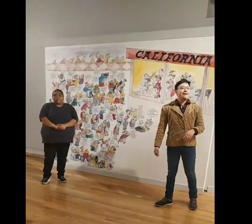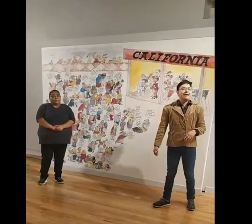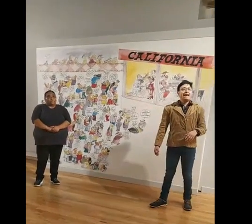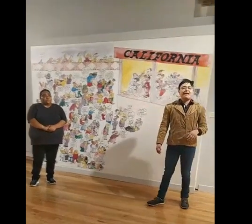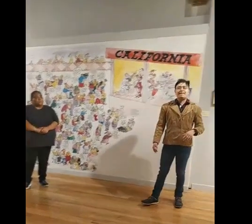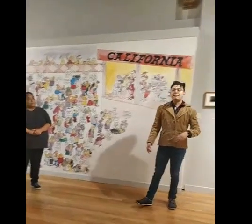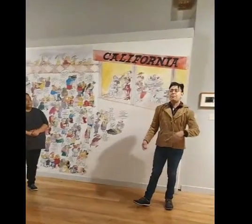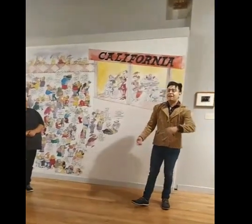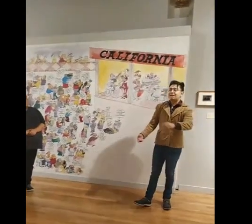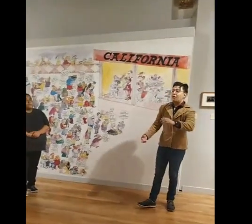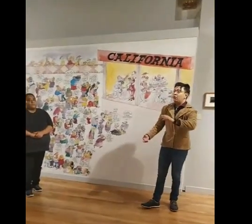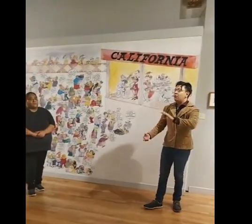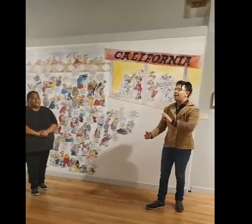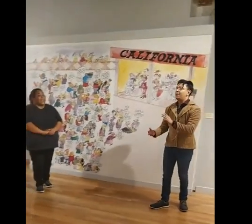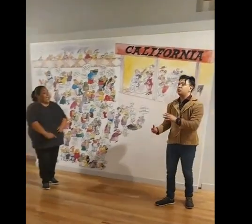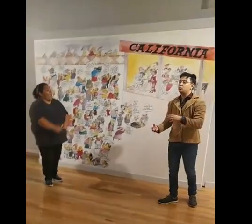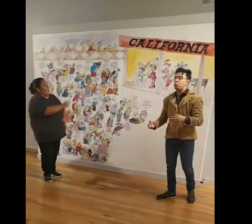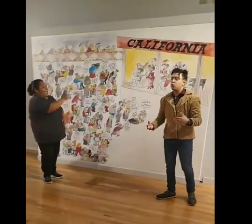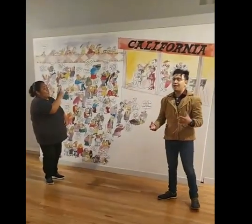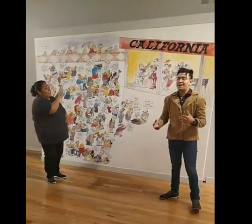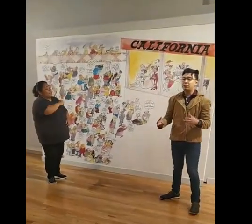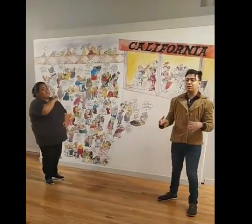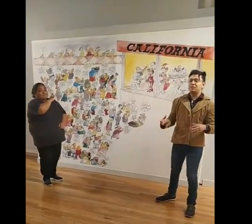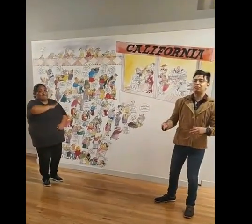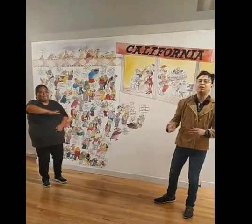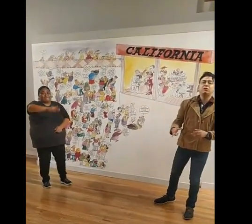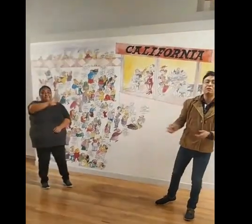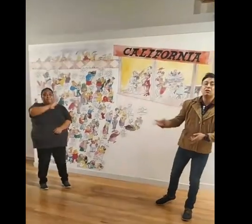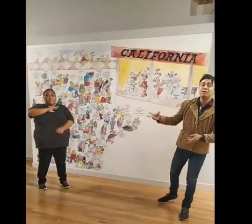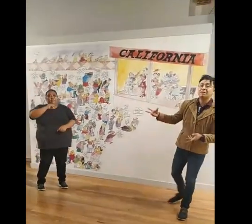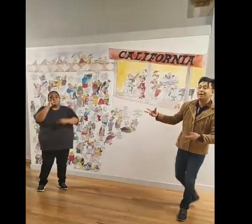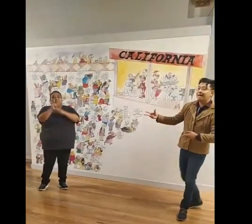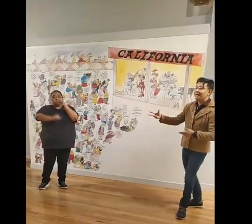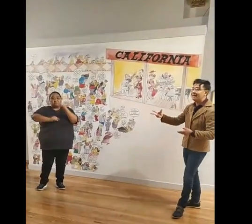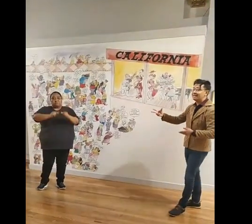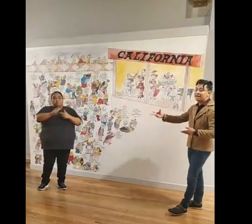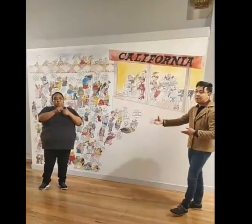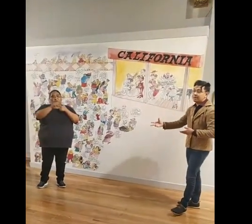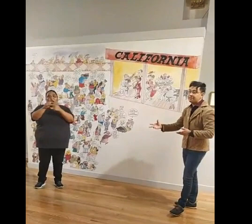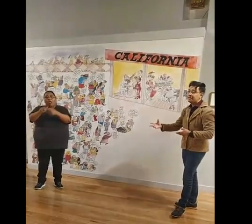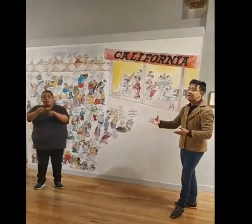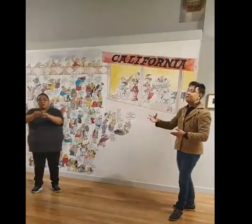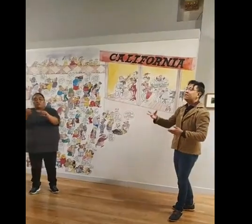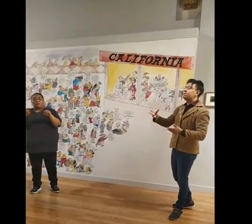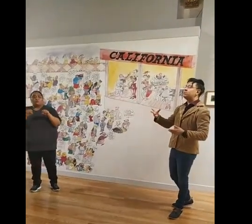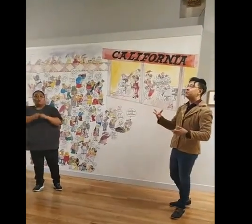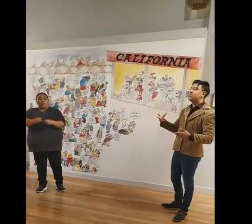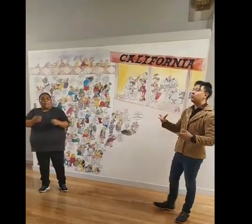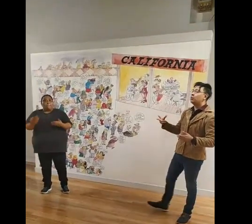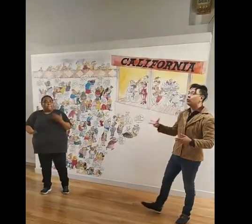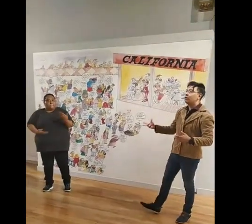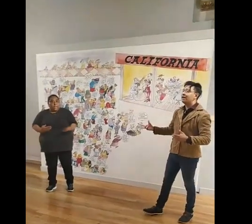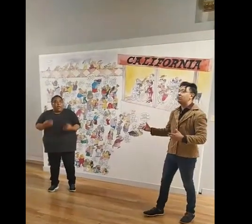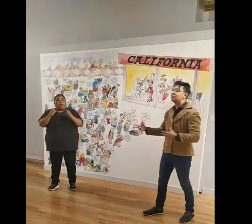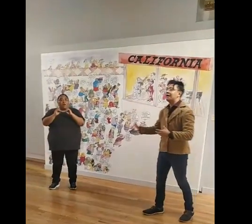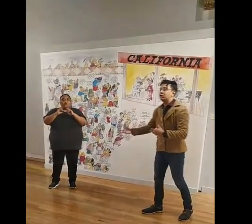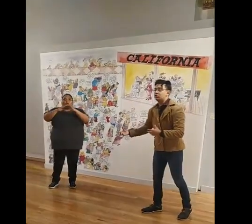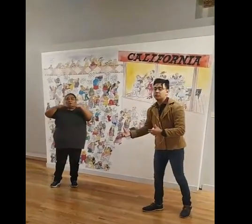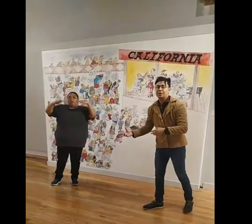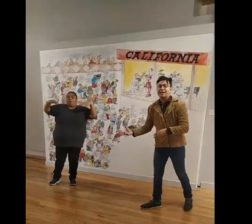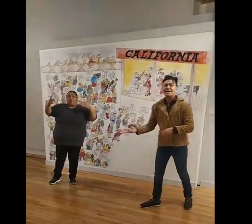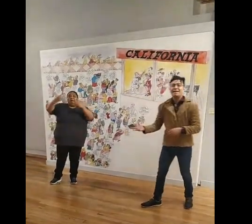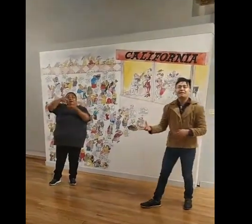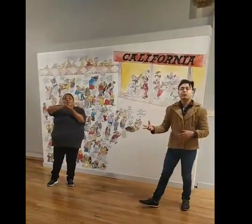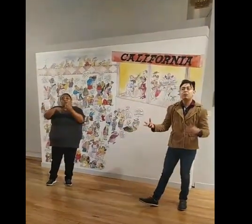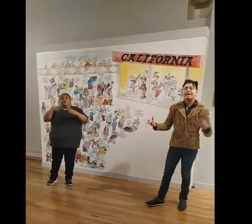Eh, en este apartado le damos un poco de la continuación de los salones de baile, de las carpas, y vamos a hablar un poco de los